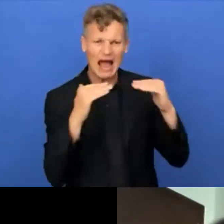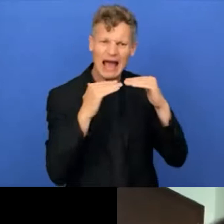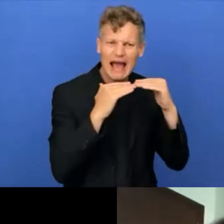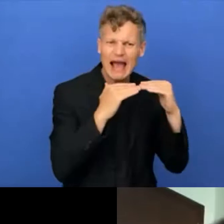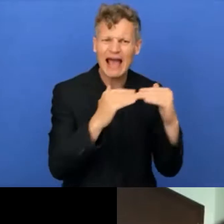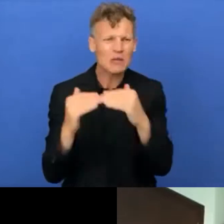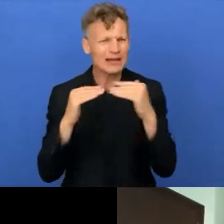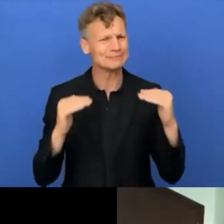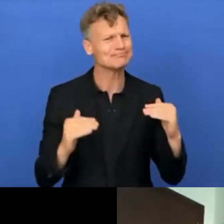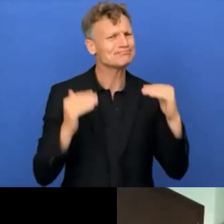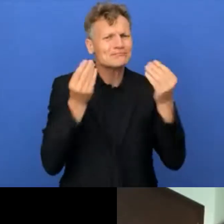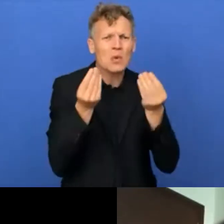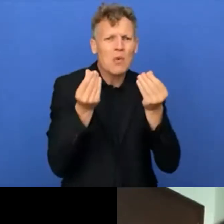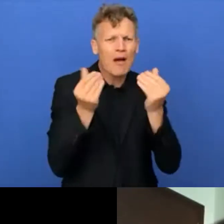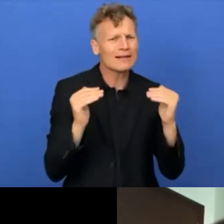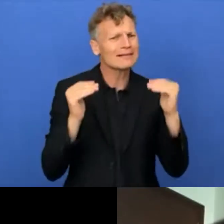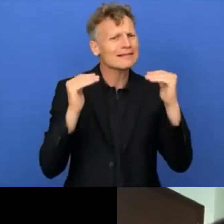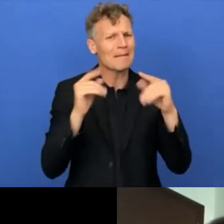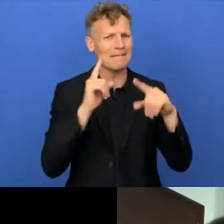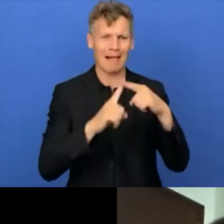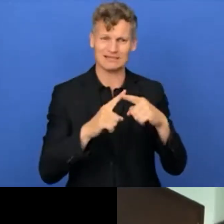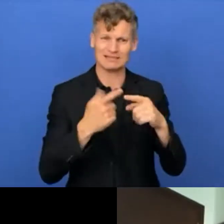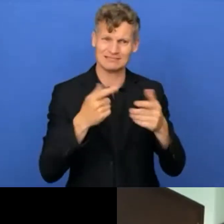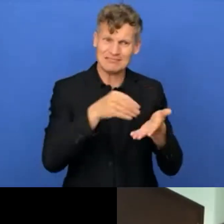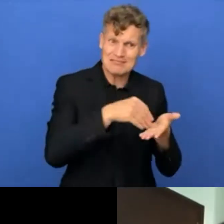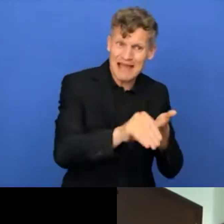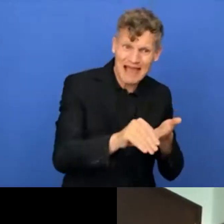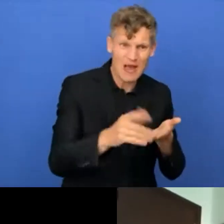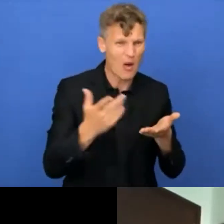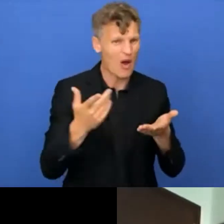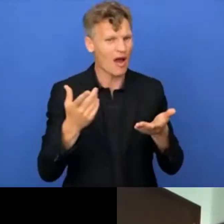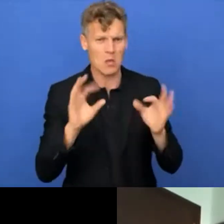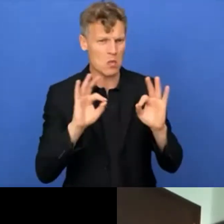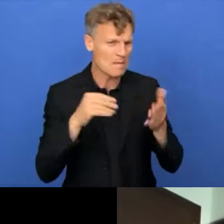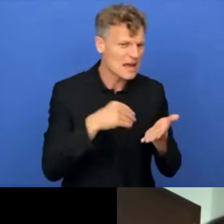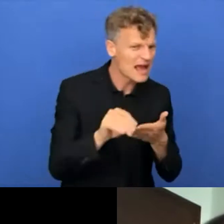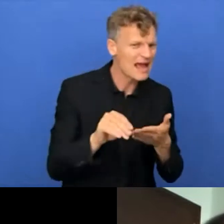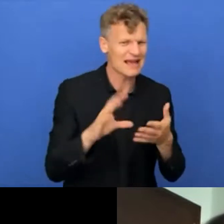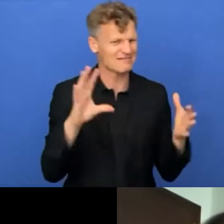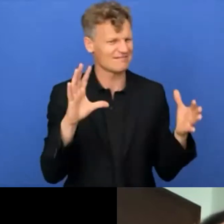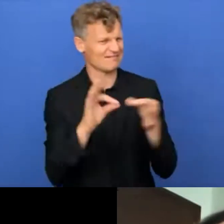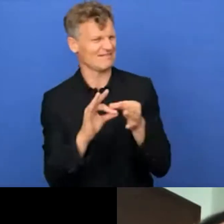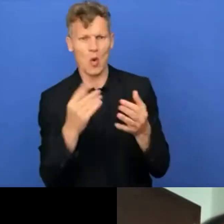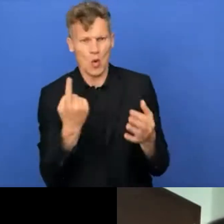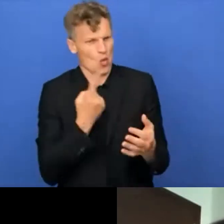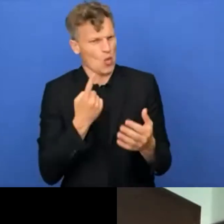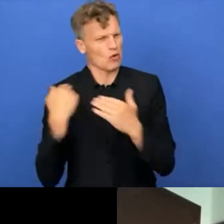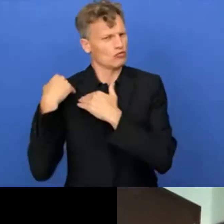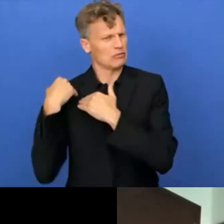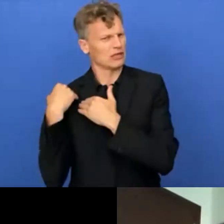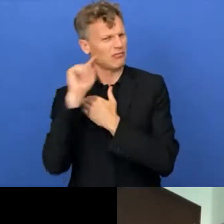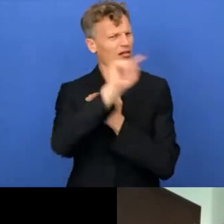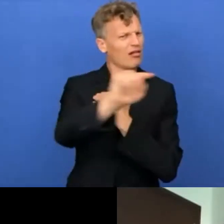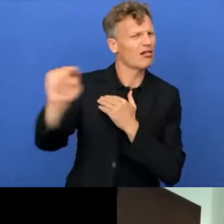en apprendre plus sur l'équité et l'accessibilité et le rôle des acteurs non étatiques dans l'éducation à la